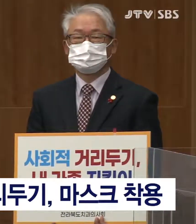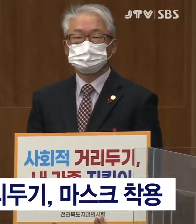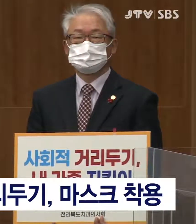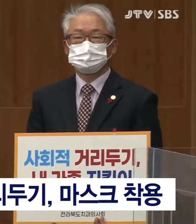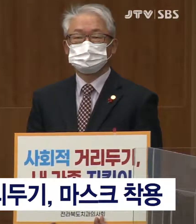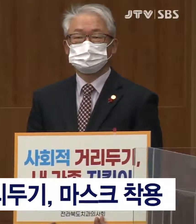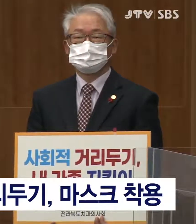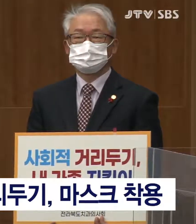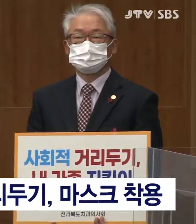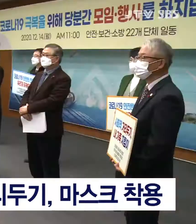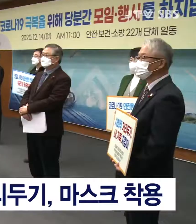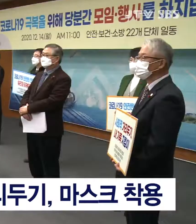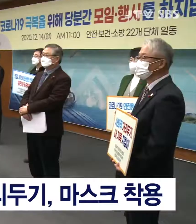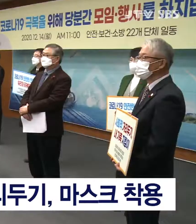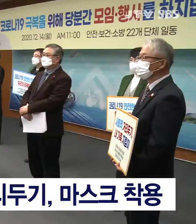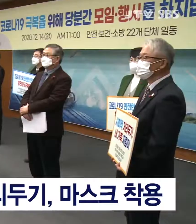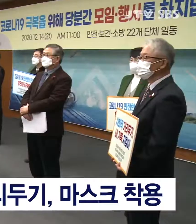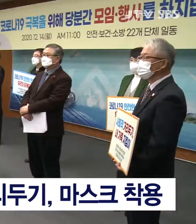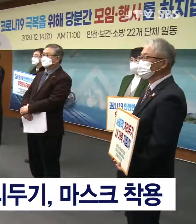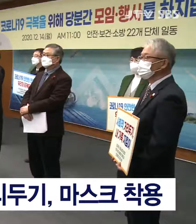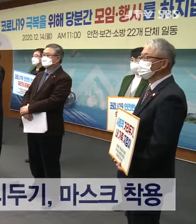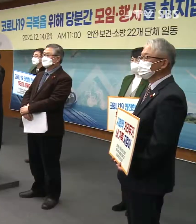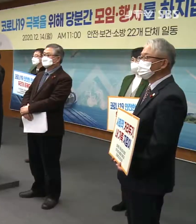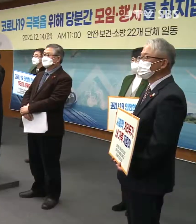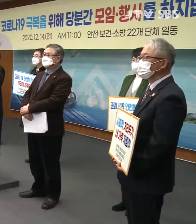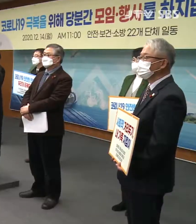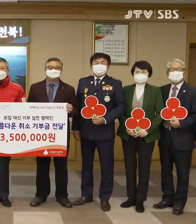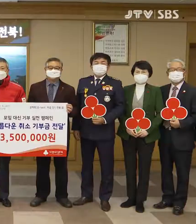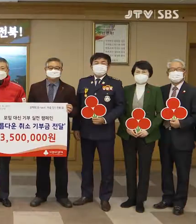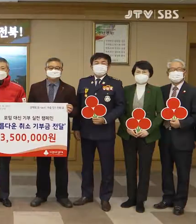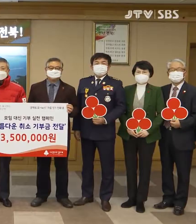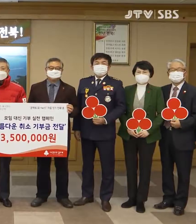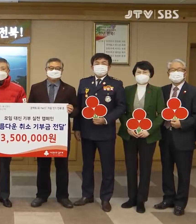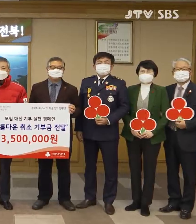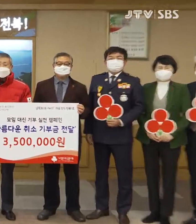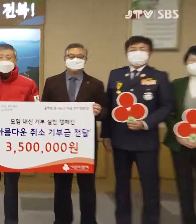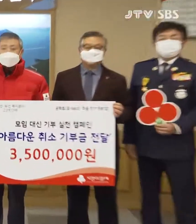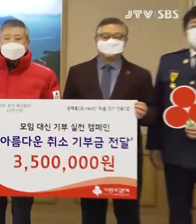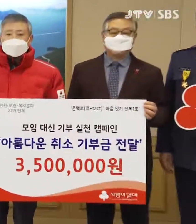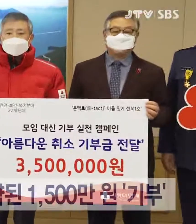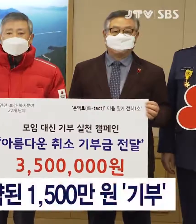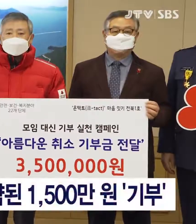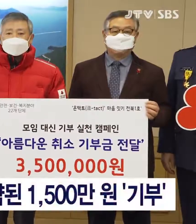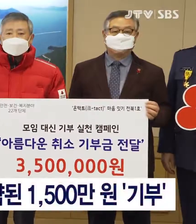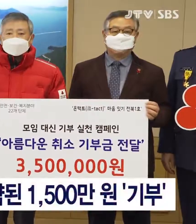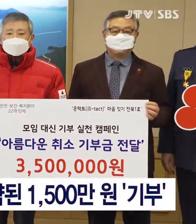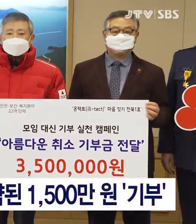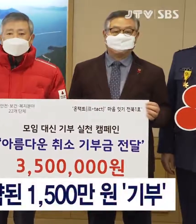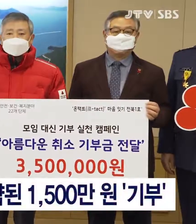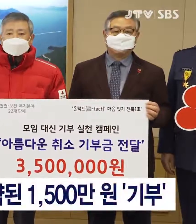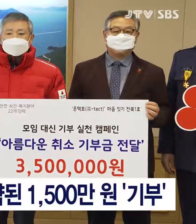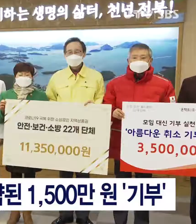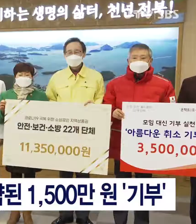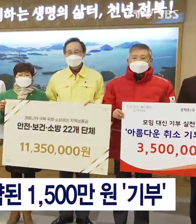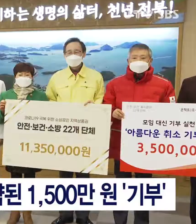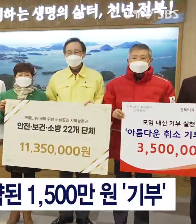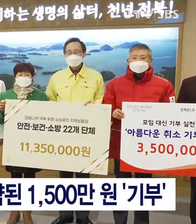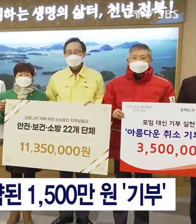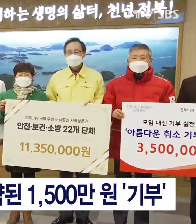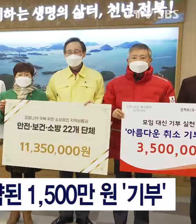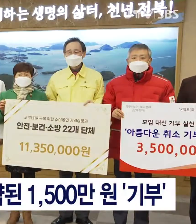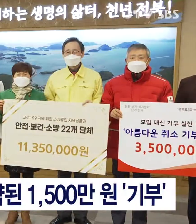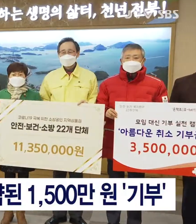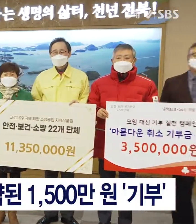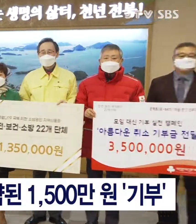사회적 거리두기와 마스크 착용을 다짐했습니다. 또 연말 모임 취소로 절약된 1,500만 원을